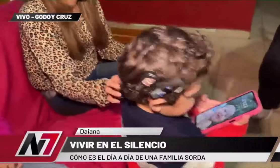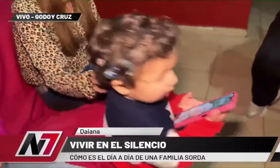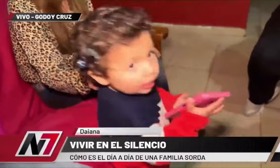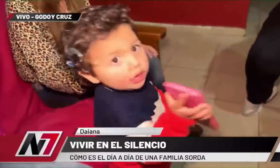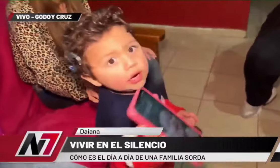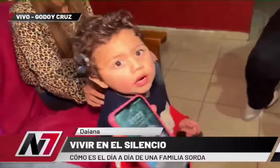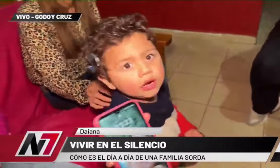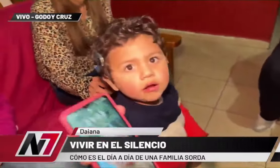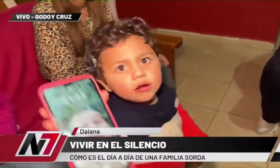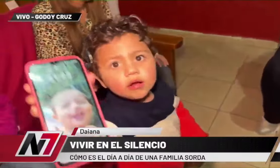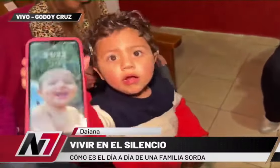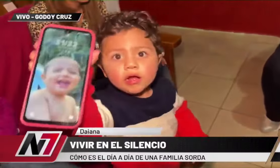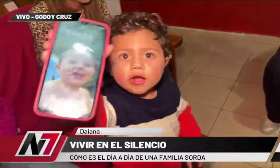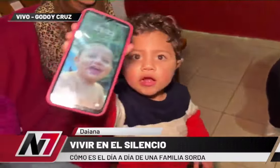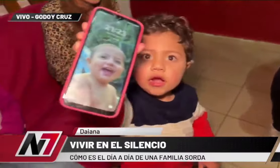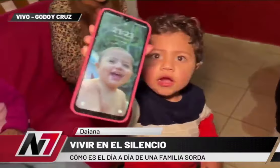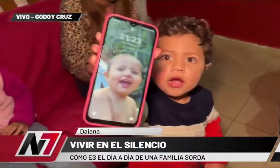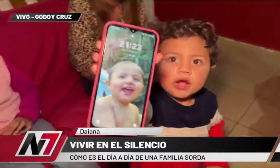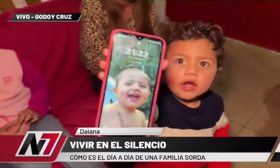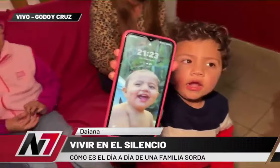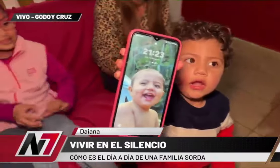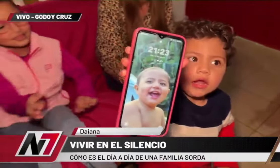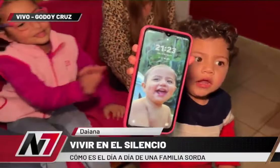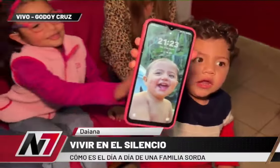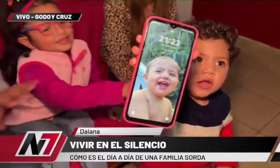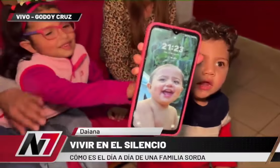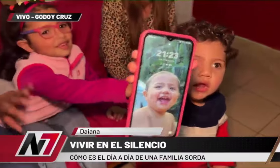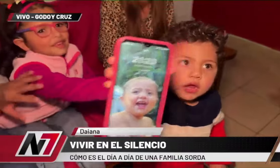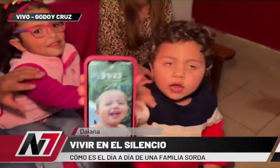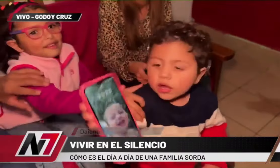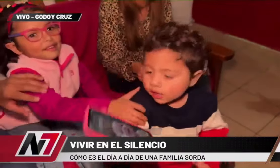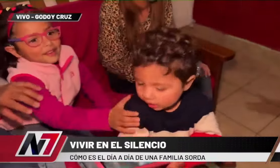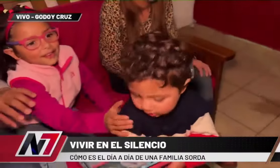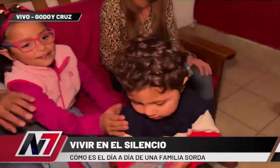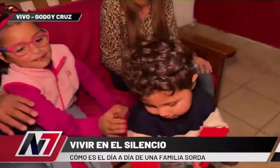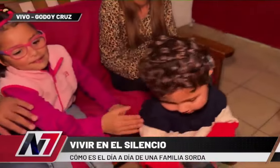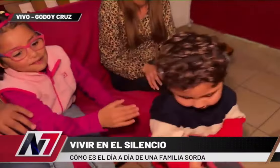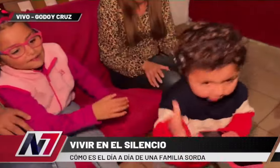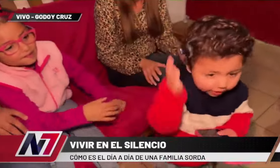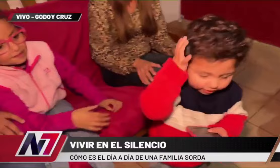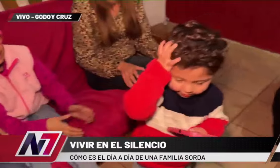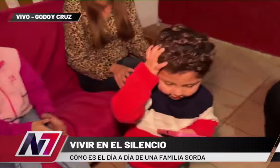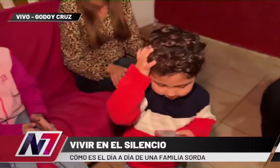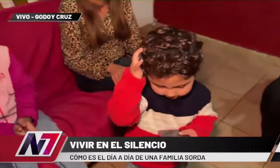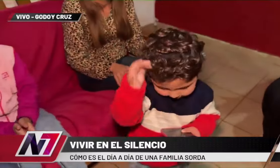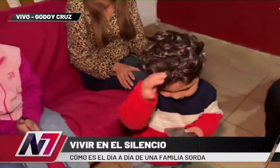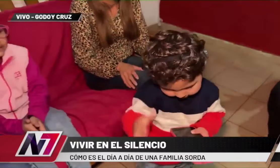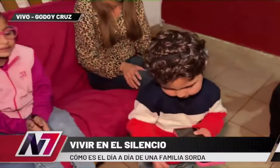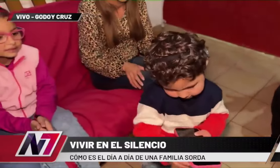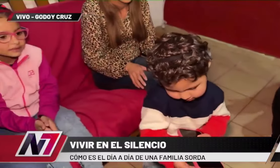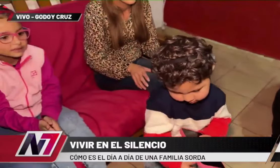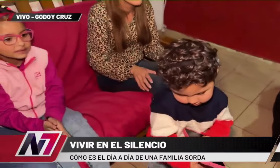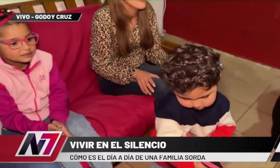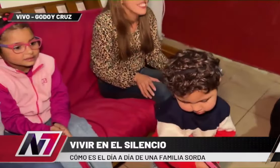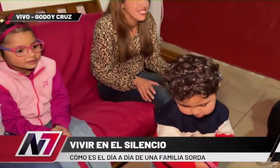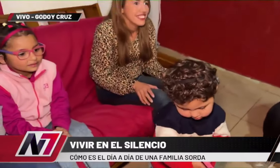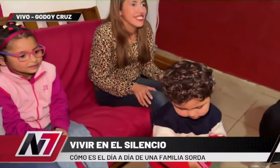mostrar también... Mira, él cómo muestra el celular, muestra, ¿viste? Claro, se comunica él. Miren qué garán. Él se comunica... Y le